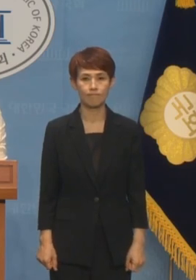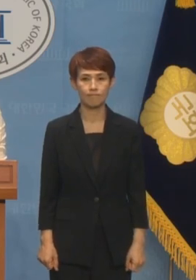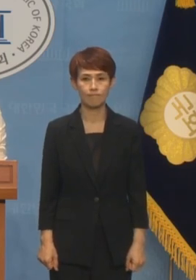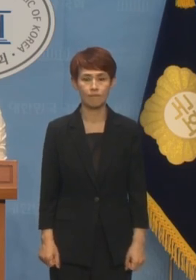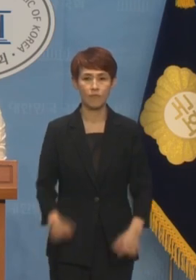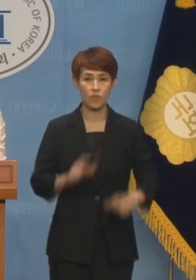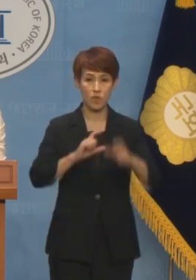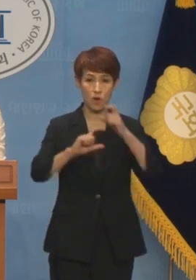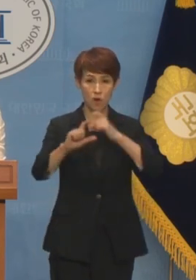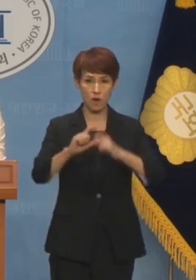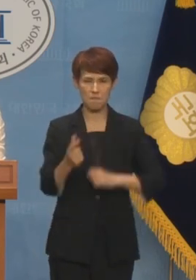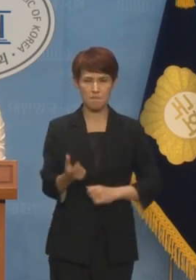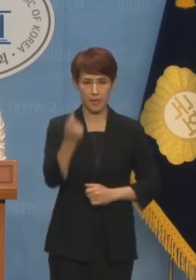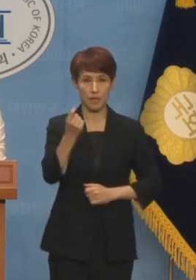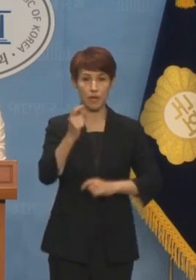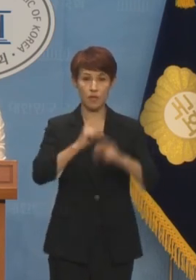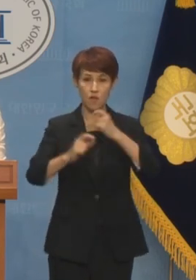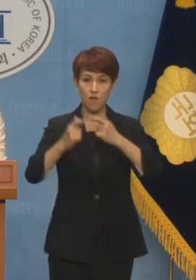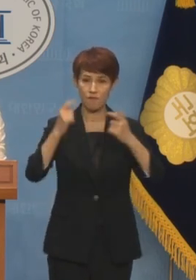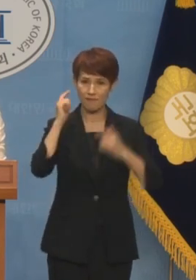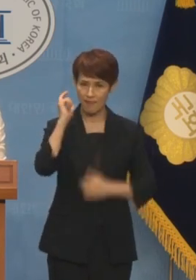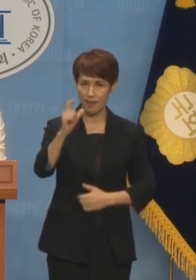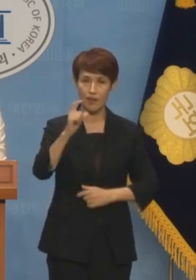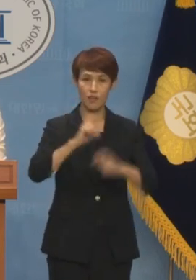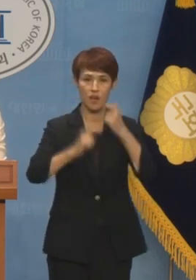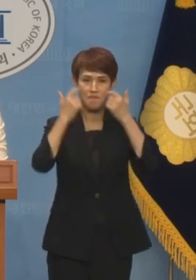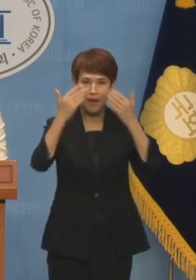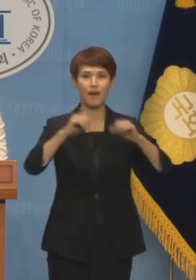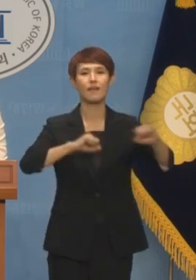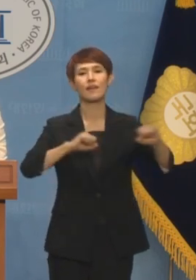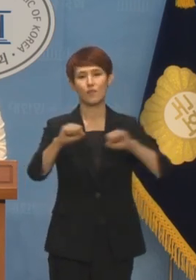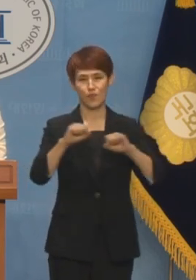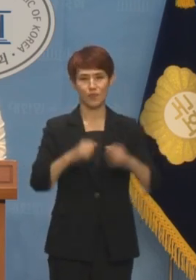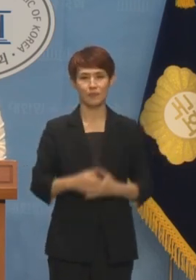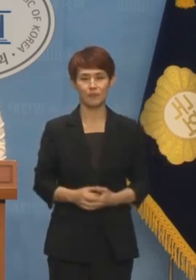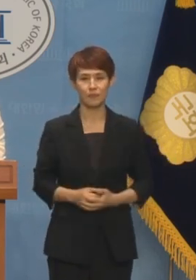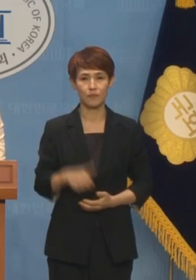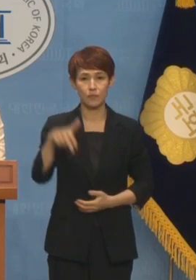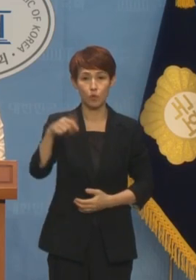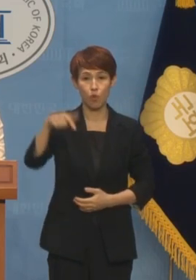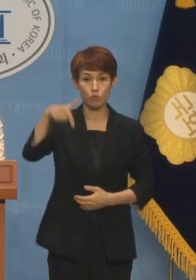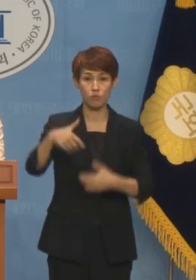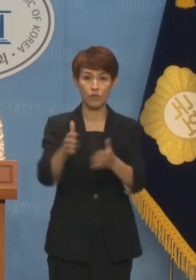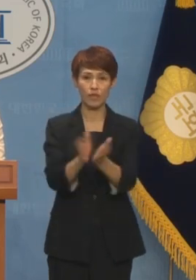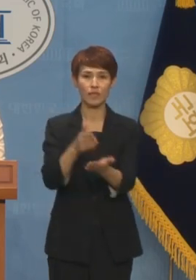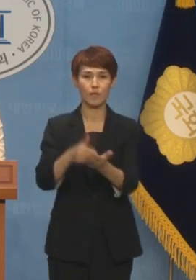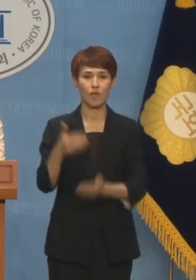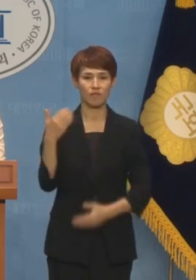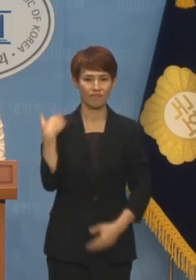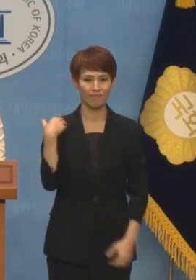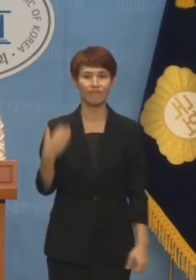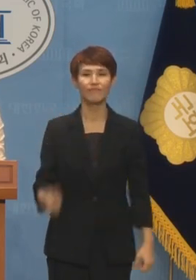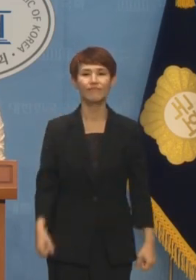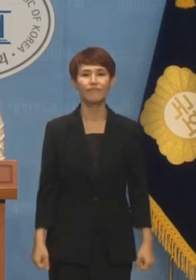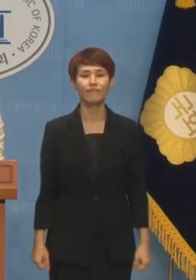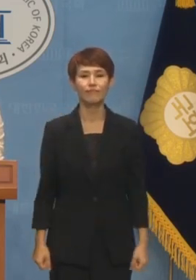더 빠르게, 더 강하게, 더 선명하게 행동하겠습니다. 조국혁신당 대변인